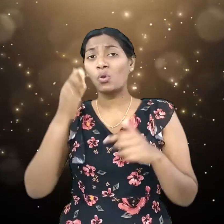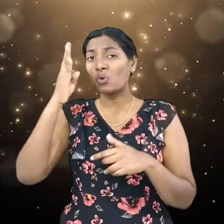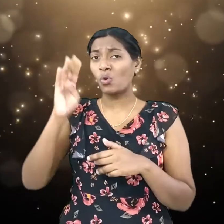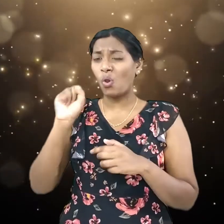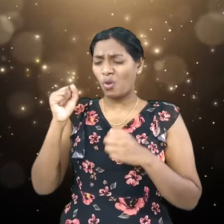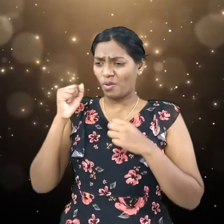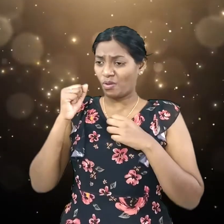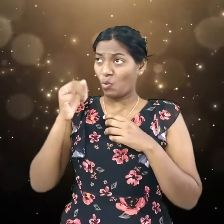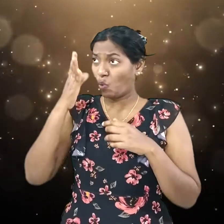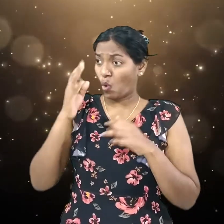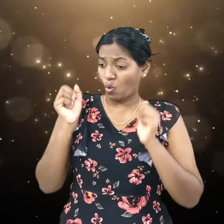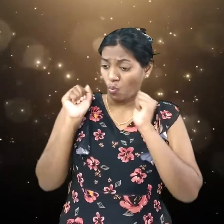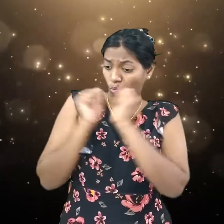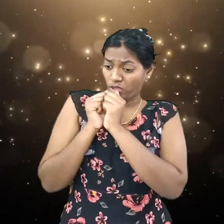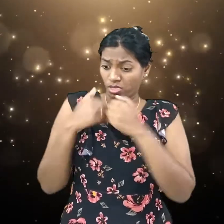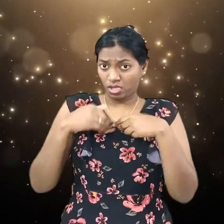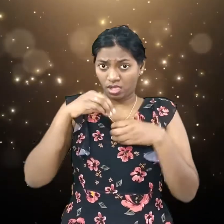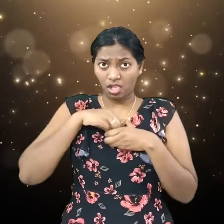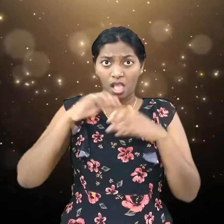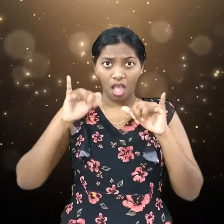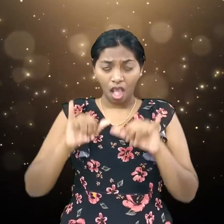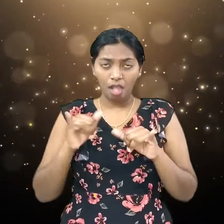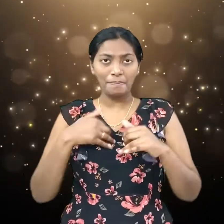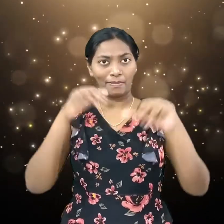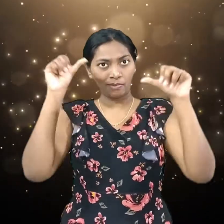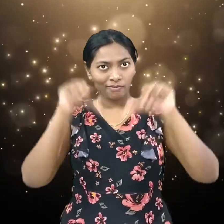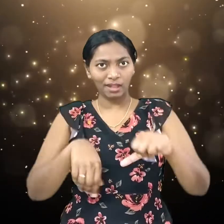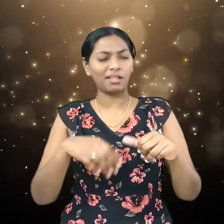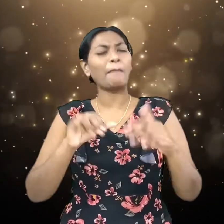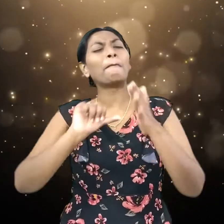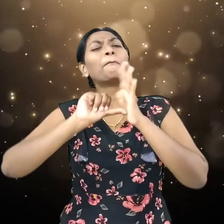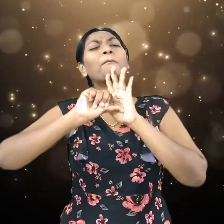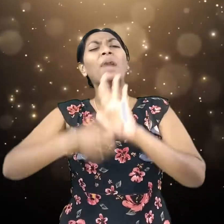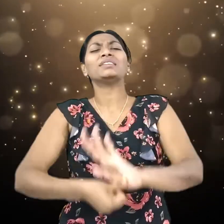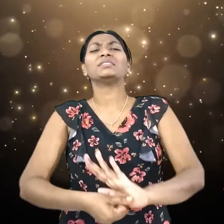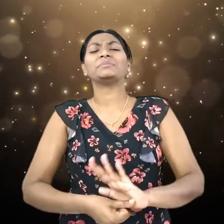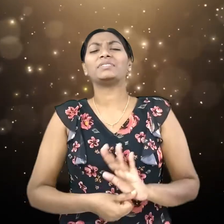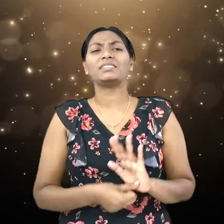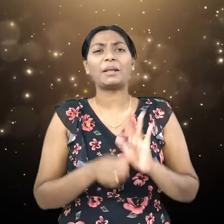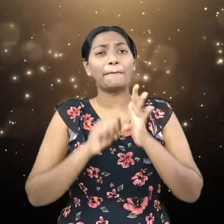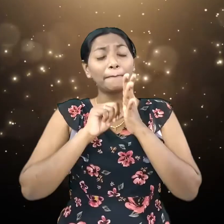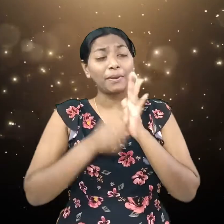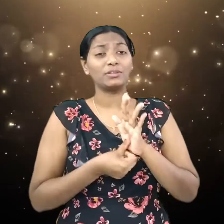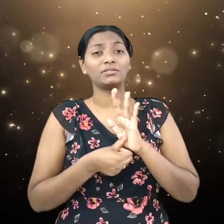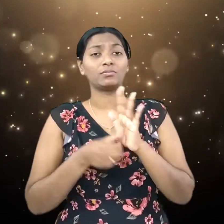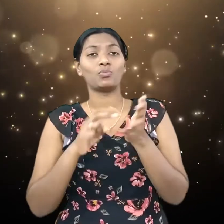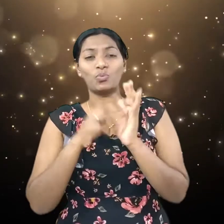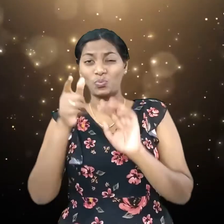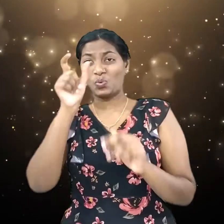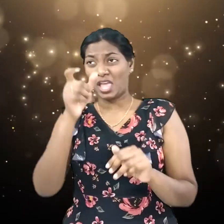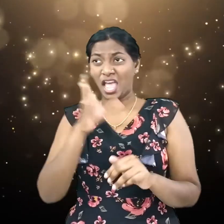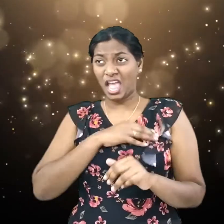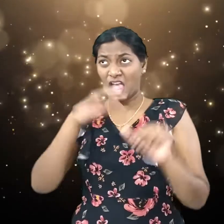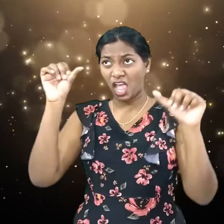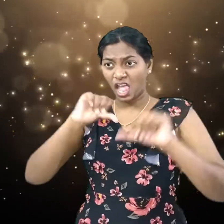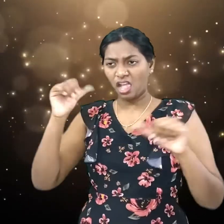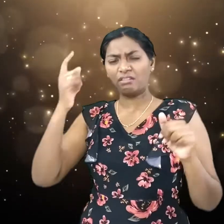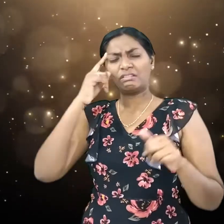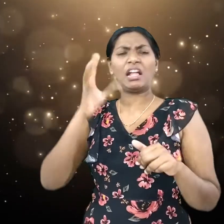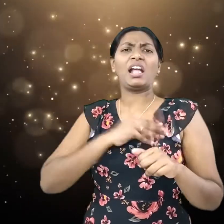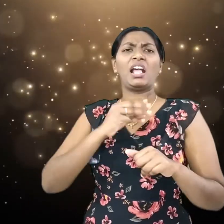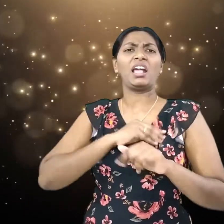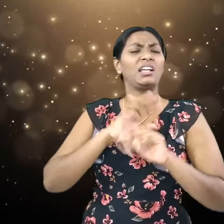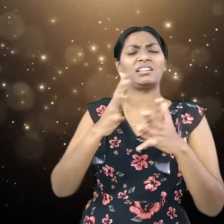पॉसिबल। इसलिए मैं आपसे कहता हूं, हारने का डर मत रखिएगा। प्रेज द लॉर्ड, दुनिया के पास ऐसा कुछ नहीं है कि हमें हरा दे। प्रेज द